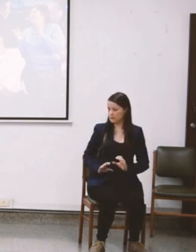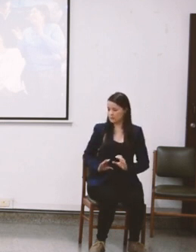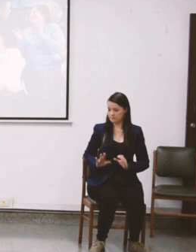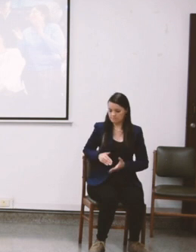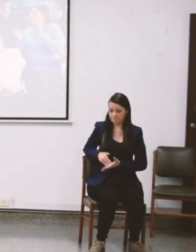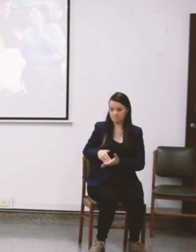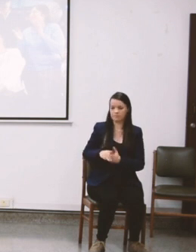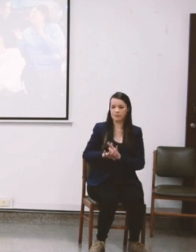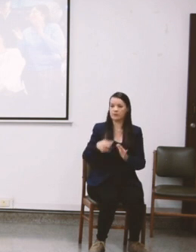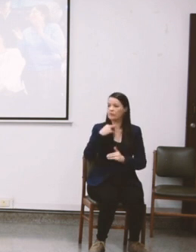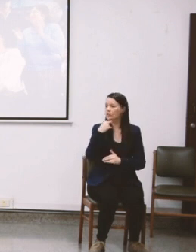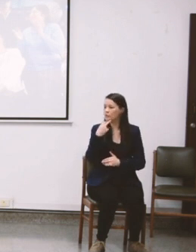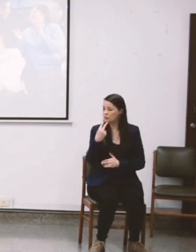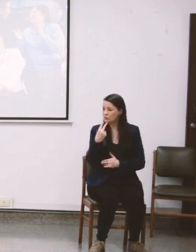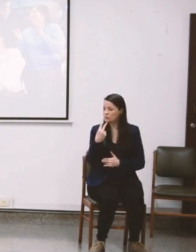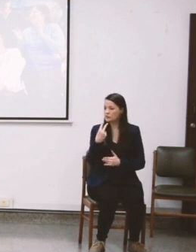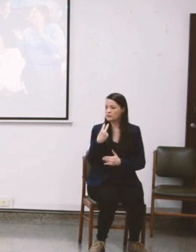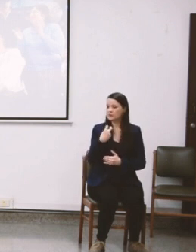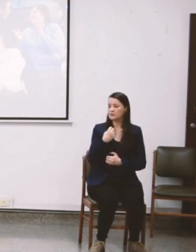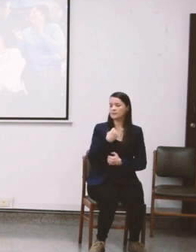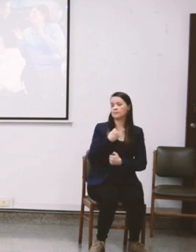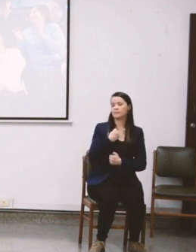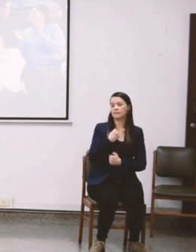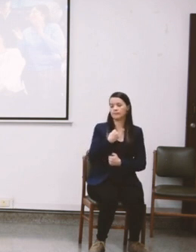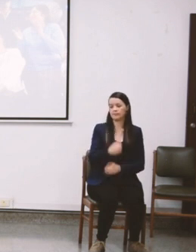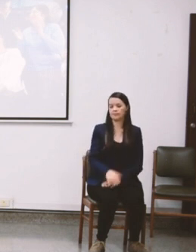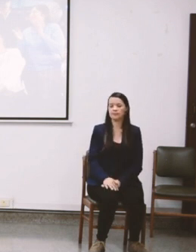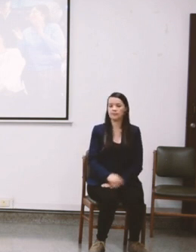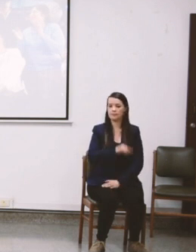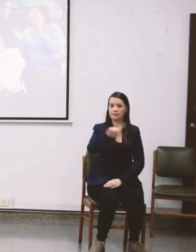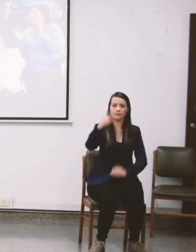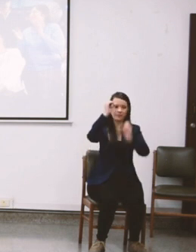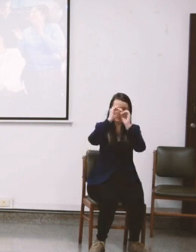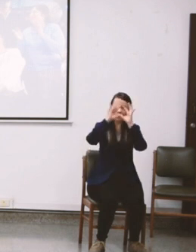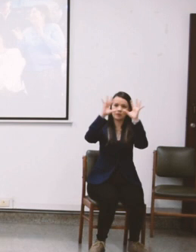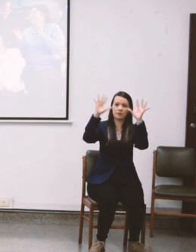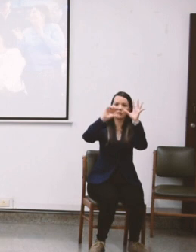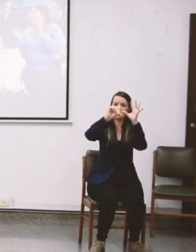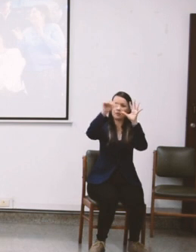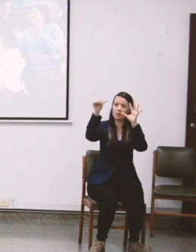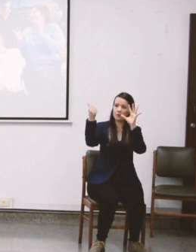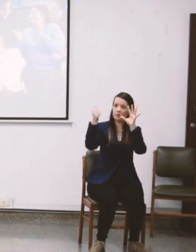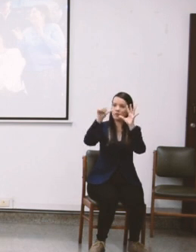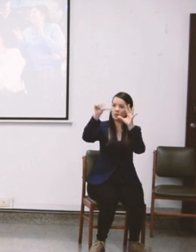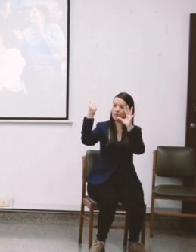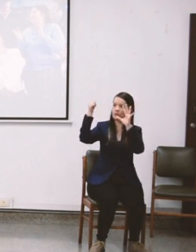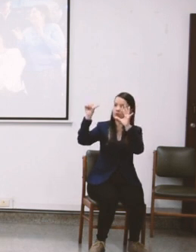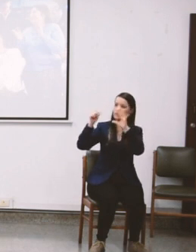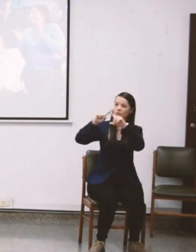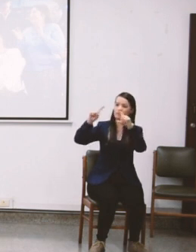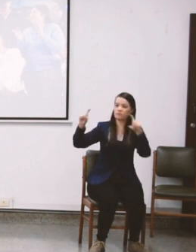y sus voces ya no quieren estar atrapadas. Soñamos que otras formas son posibles, que